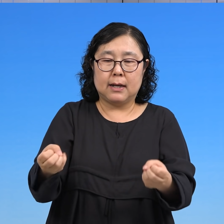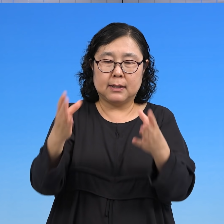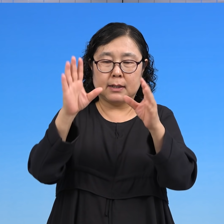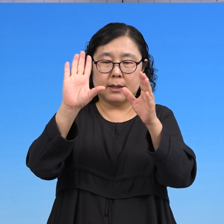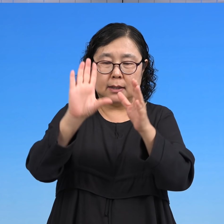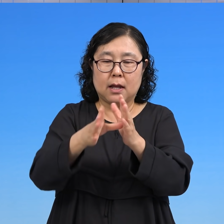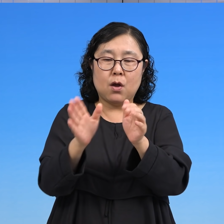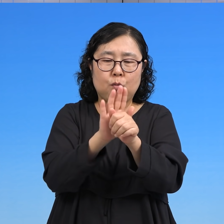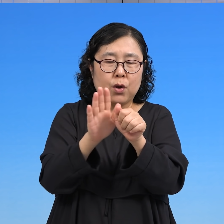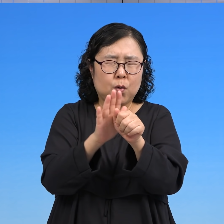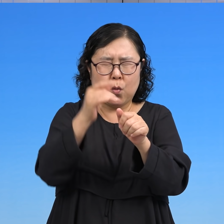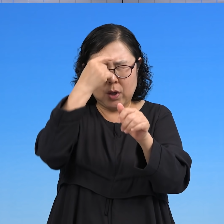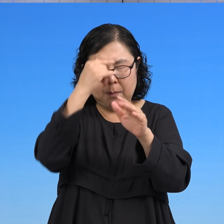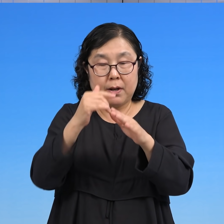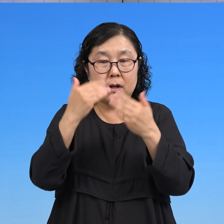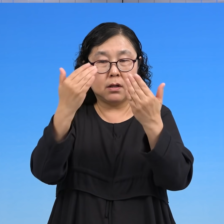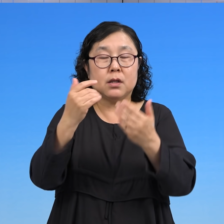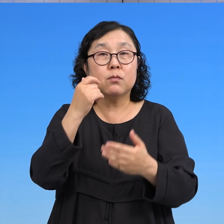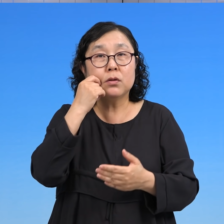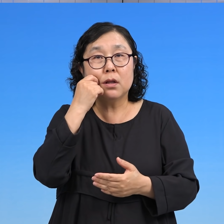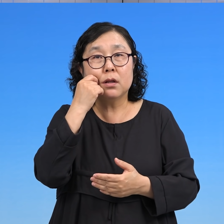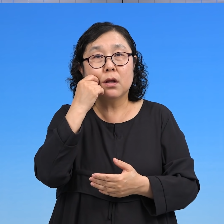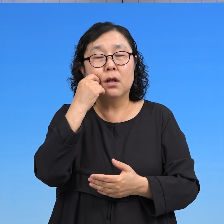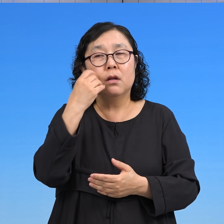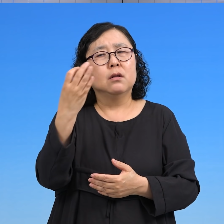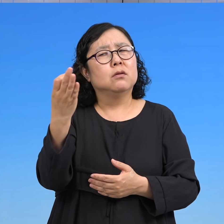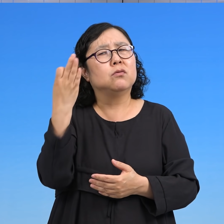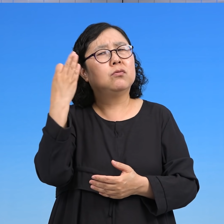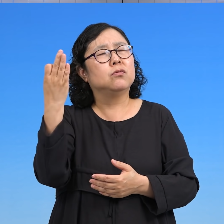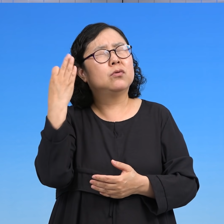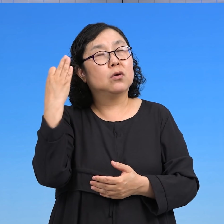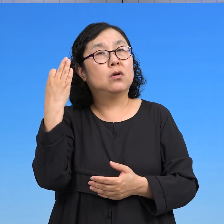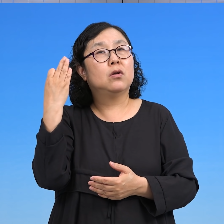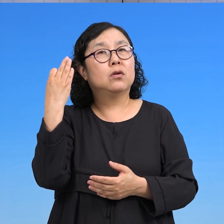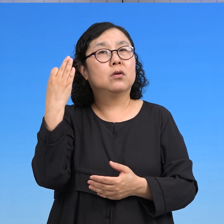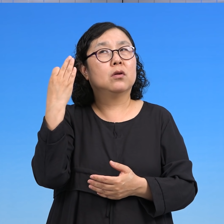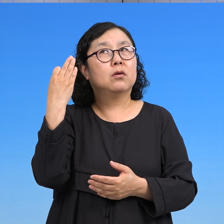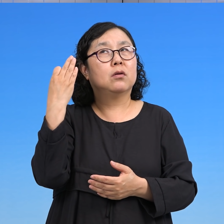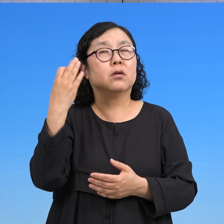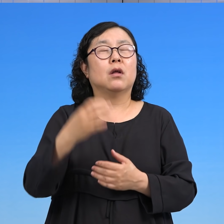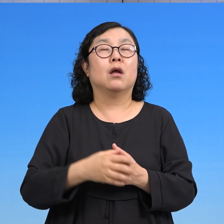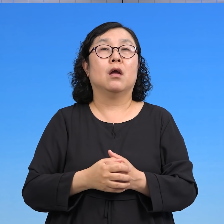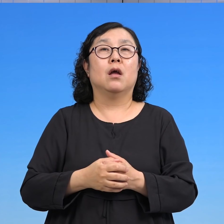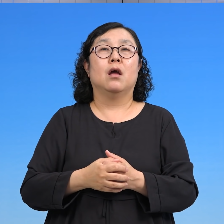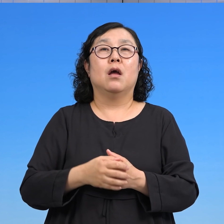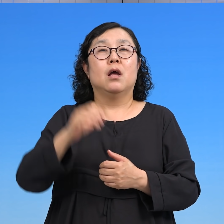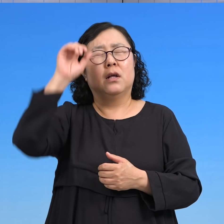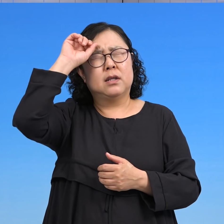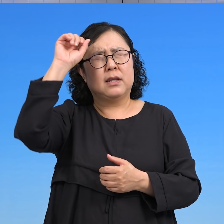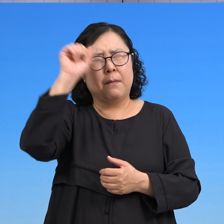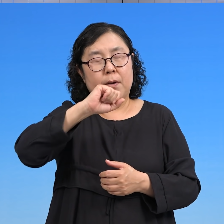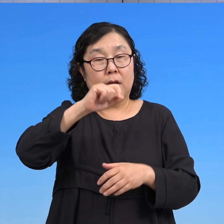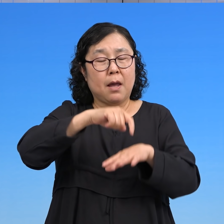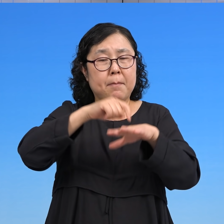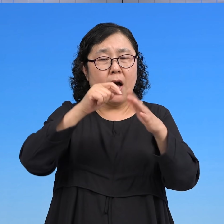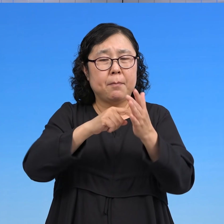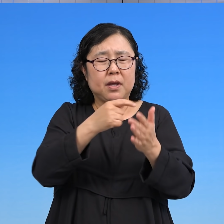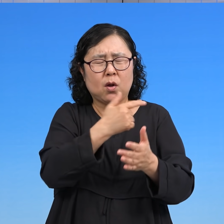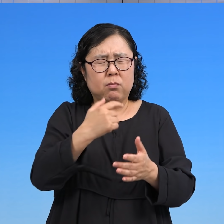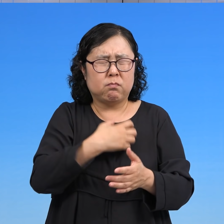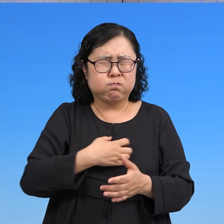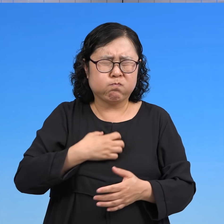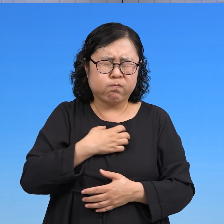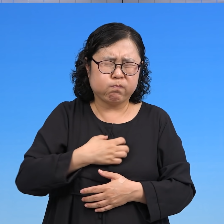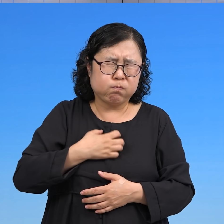양해를 하시죠. 그렇게 하고 지나갔는데요, 한 2주 전이에요. 한 3주 전인가요? 새벽에 마음이